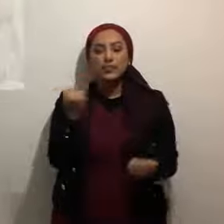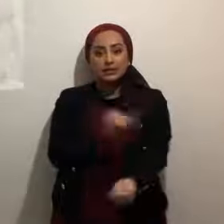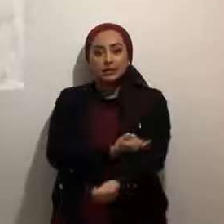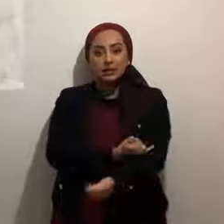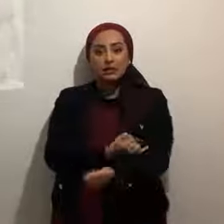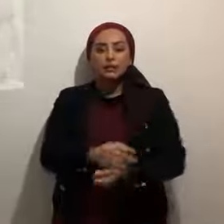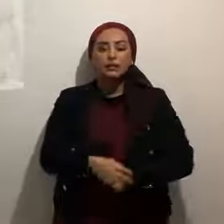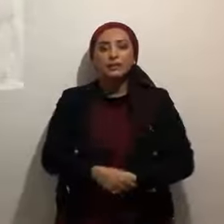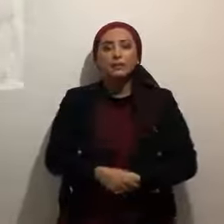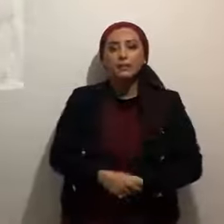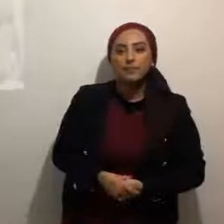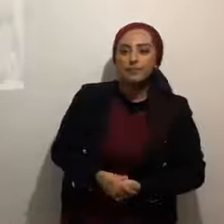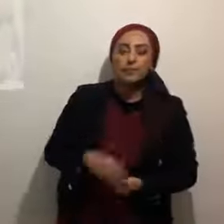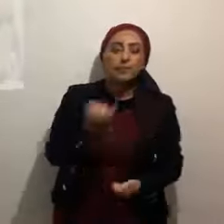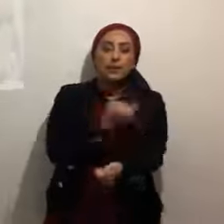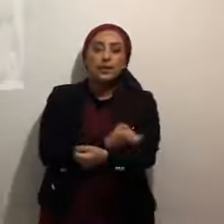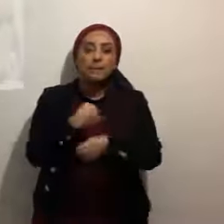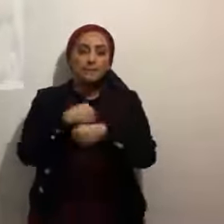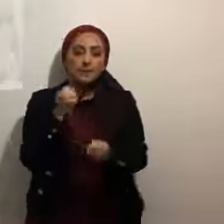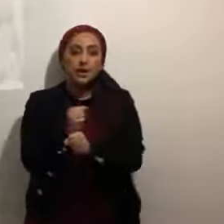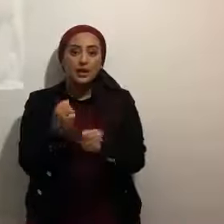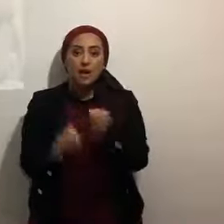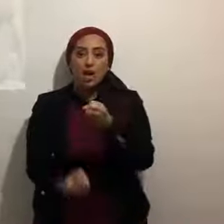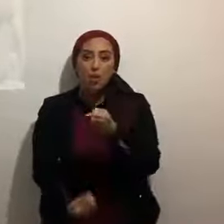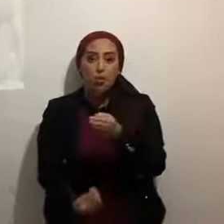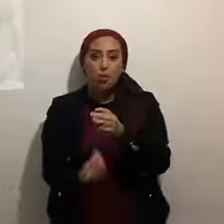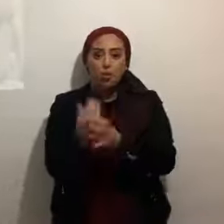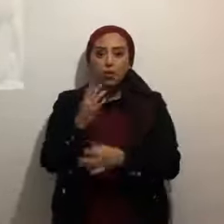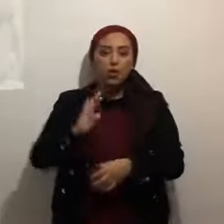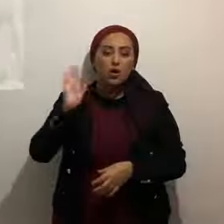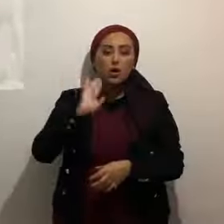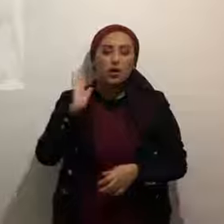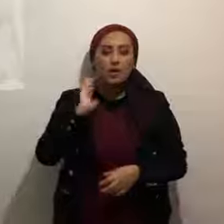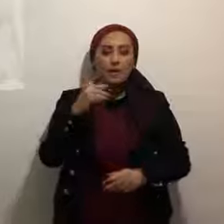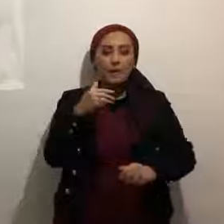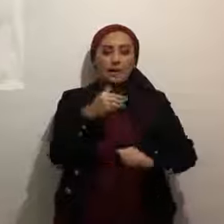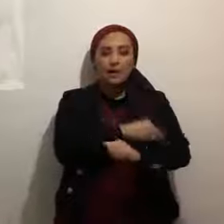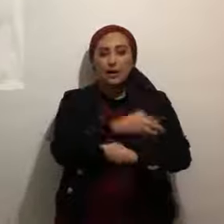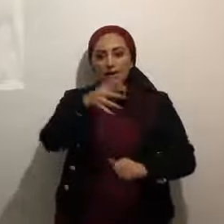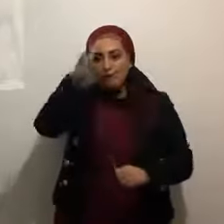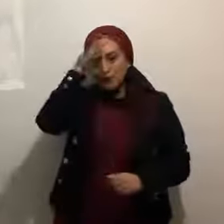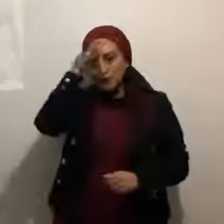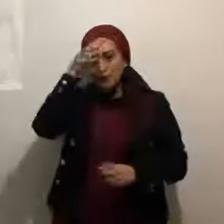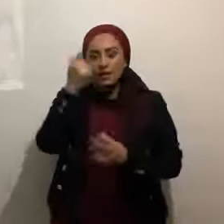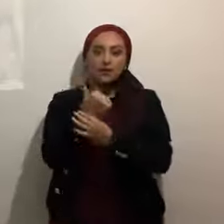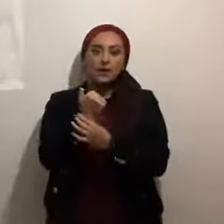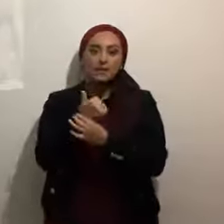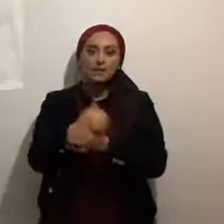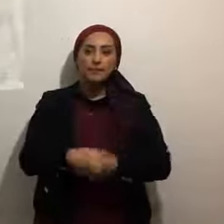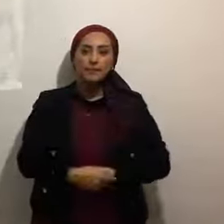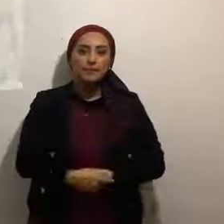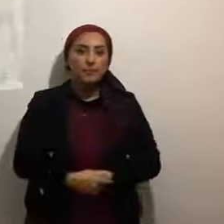Génesis 26, Isaac hizo fluir el antiguo poder de su padre, Abraham. Y es lo que el